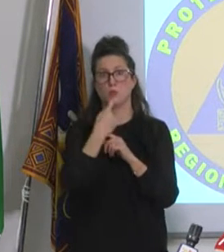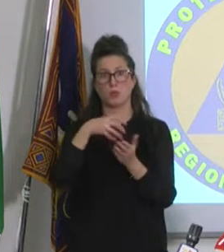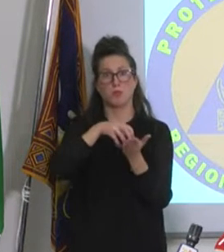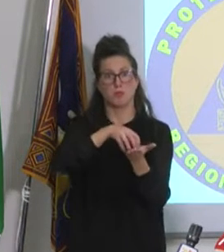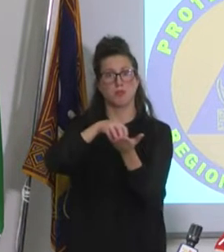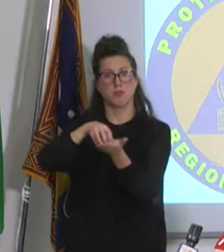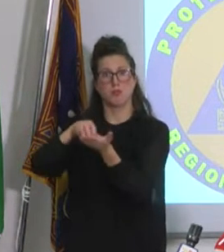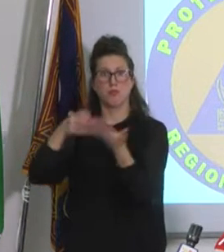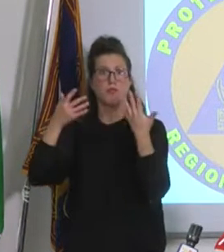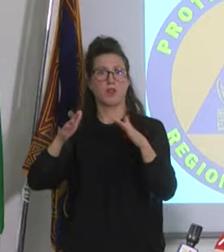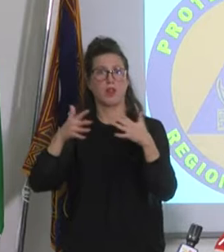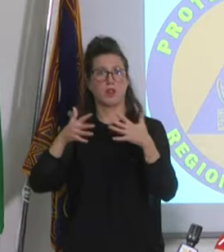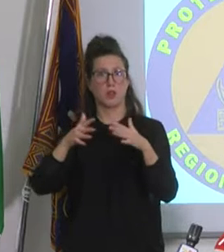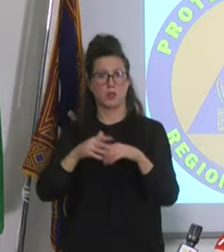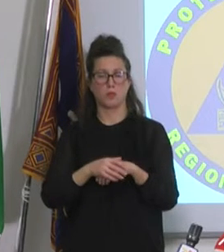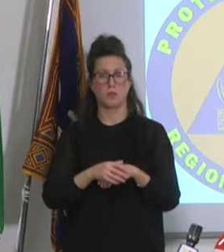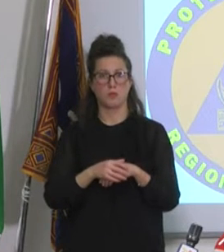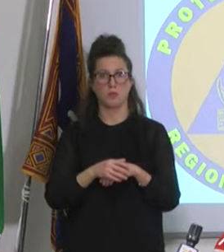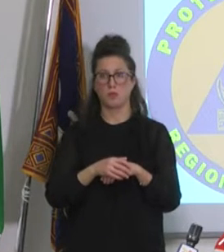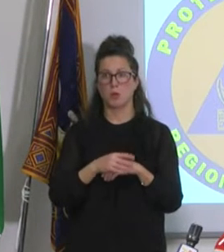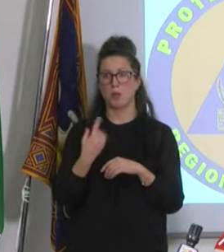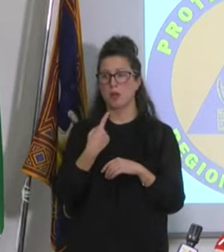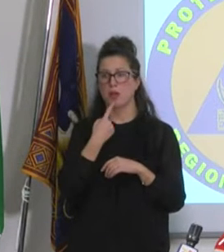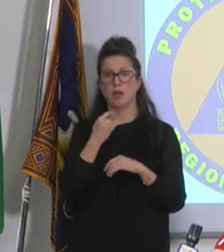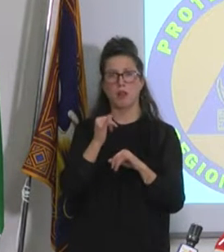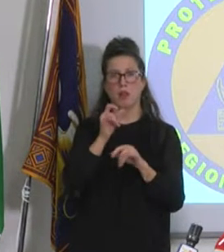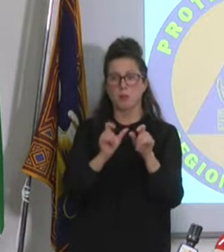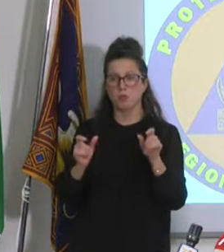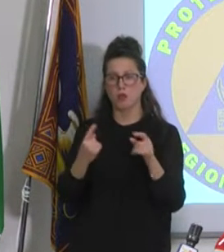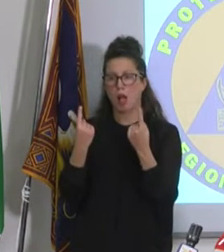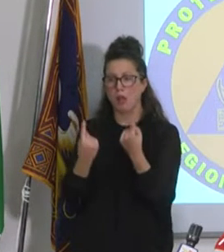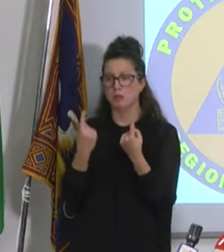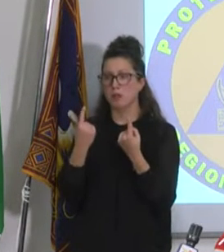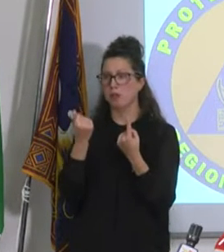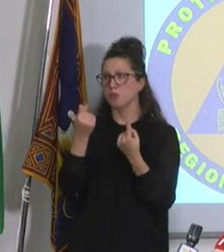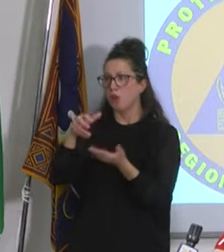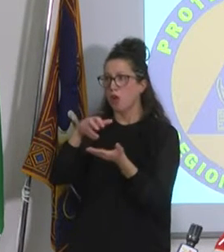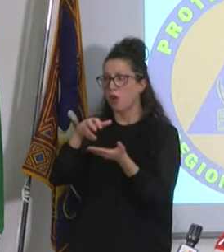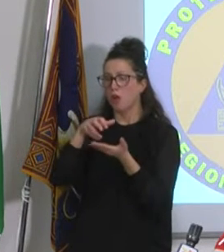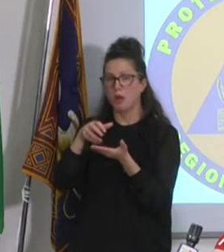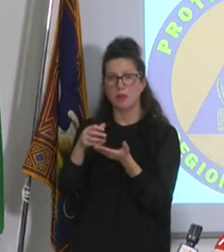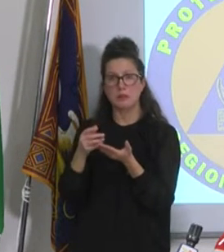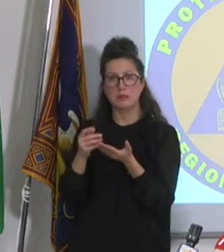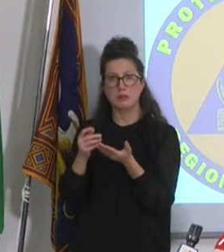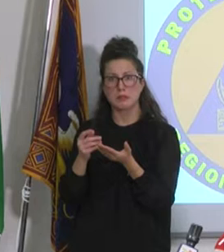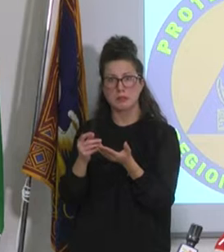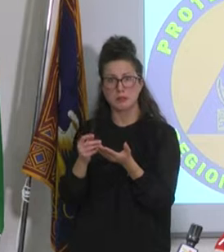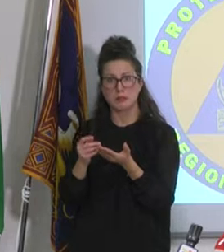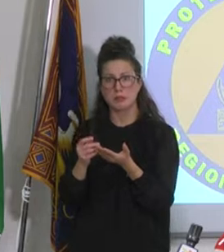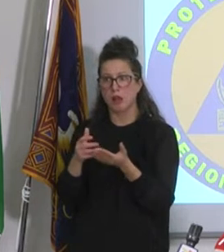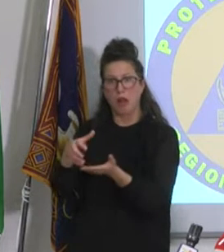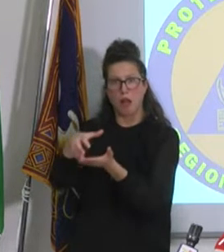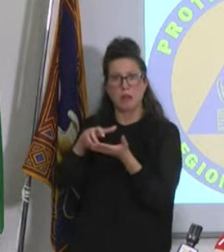abbiamo liquidato tutti per un conto per un ammontare del 75 per cento dei danni come previsto per legge grazie ai volontari